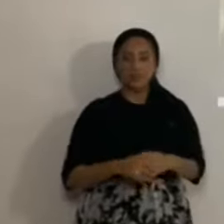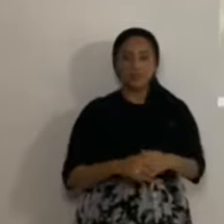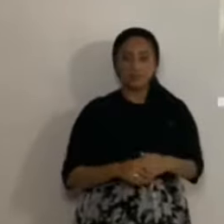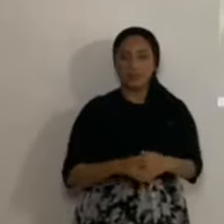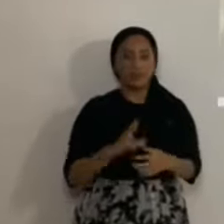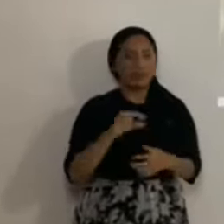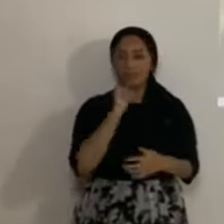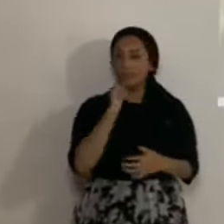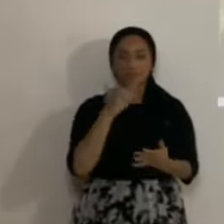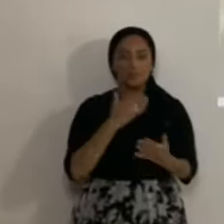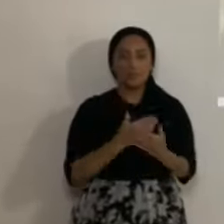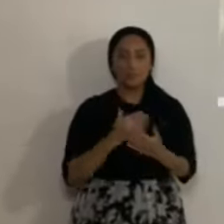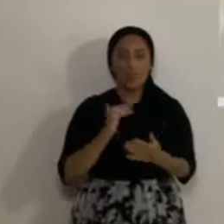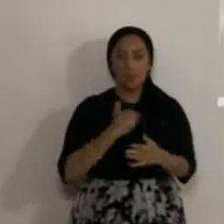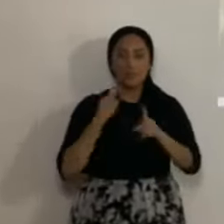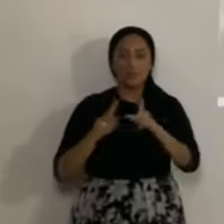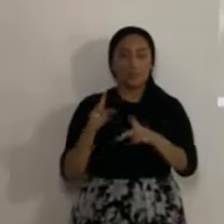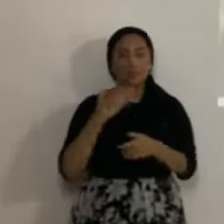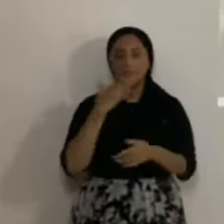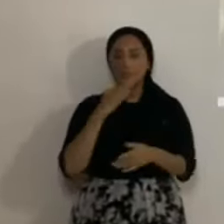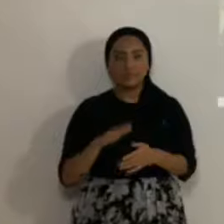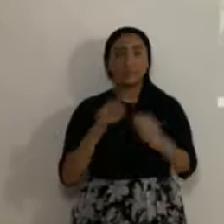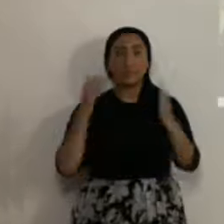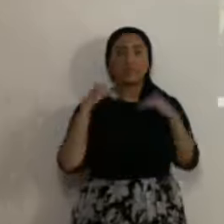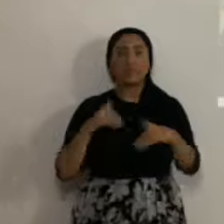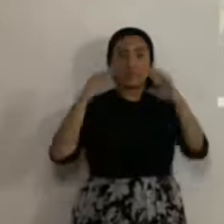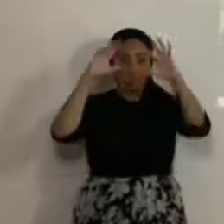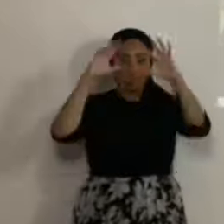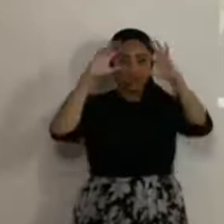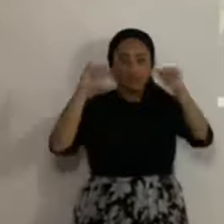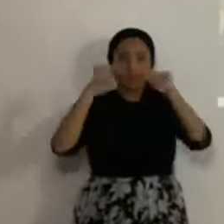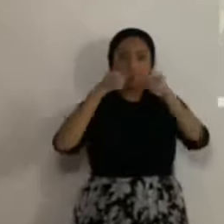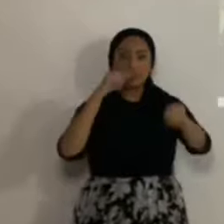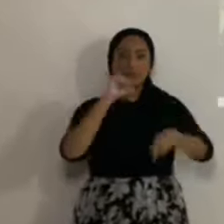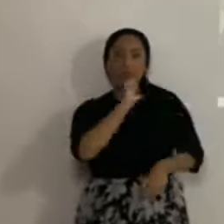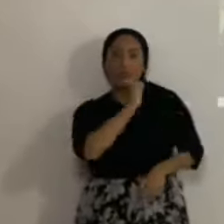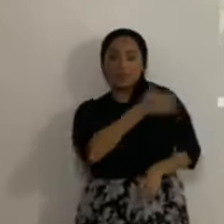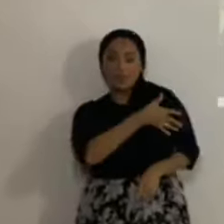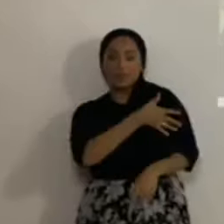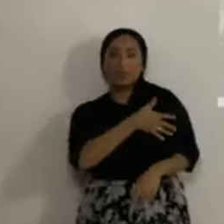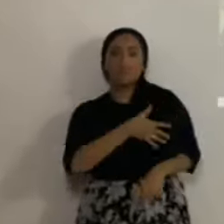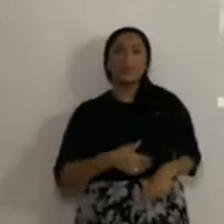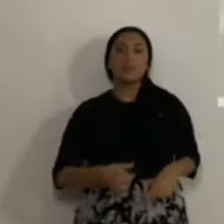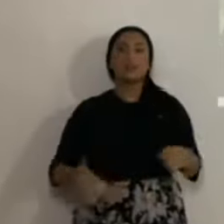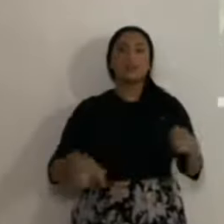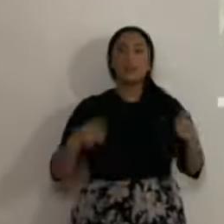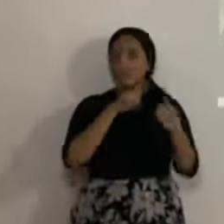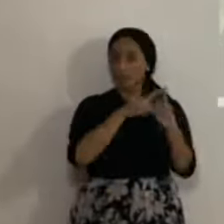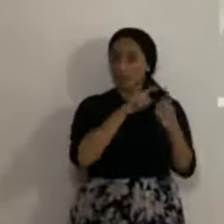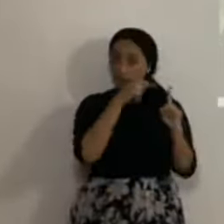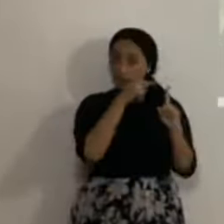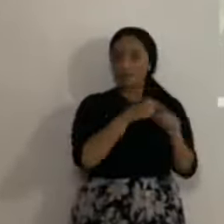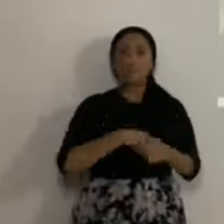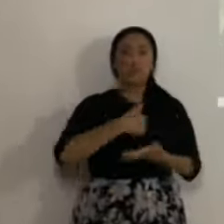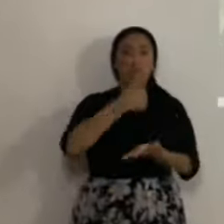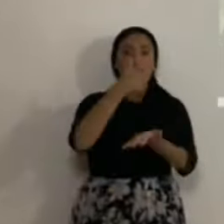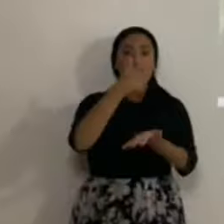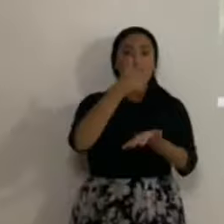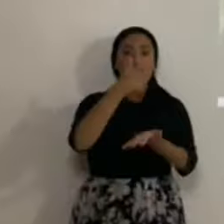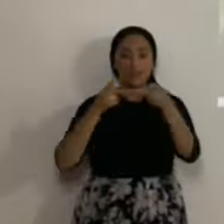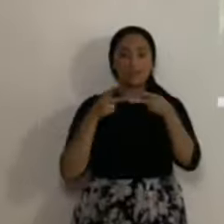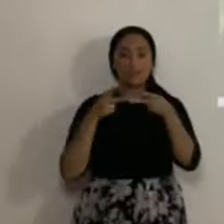Nuestro pueblo, desgraciadamente. Presidente de la Autoridad Palestina está ayudando, entre comillas,